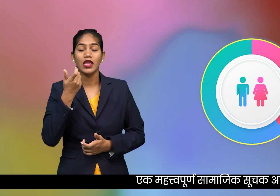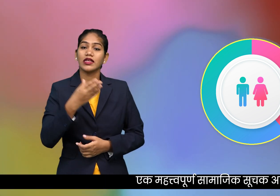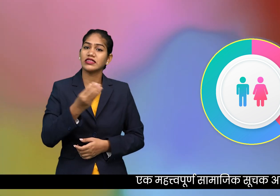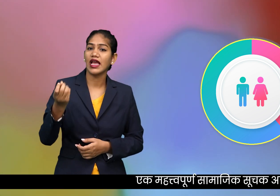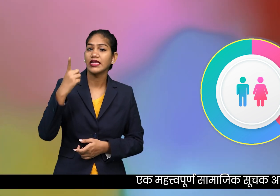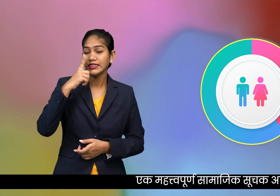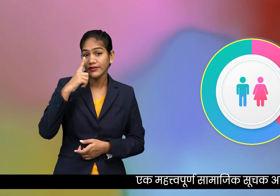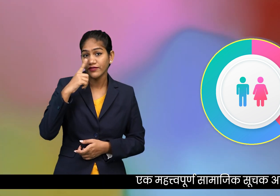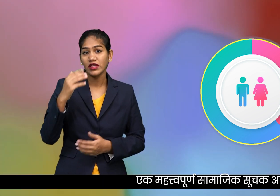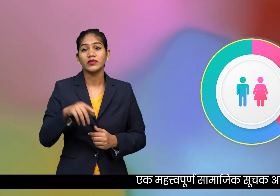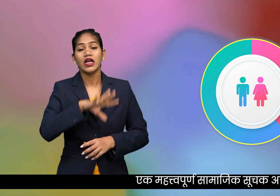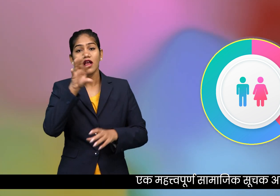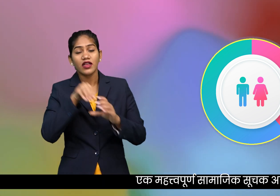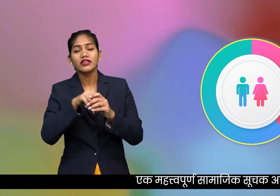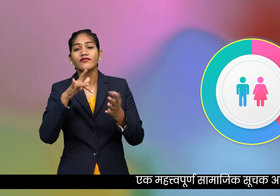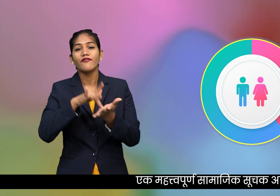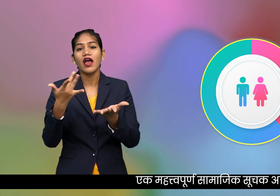एक महत्त्वपूर्ण सामाजिक सूचक आहे.